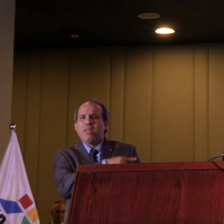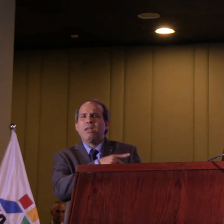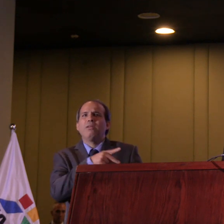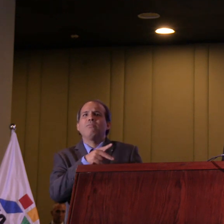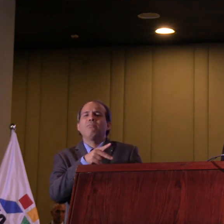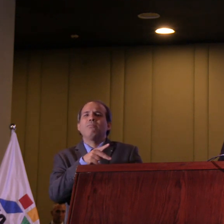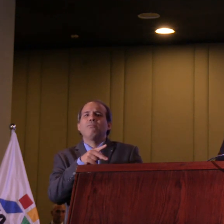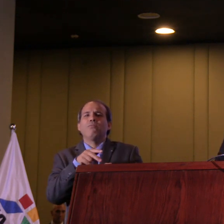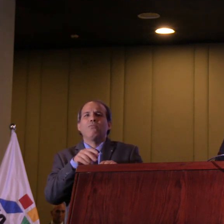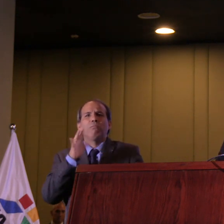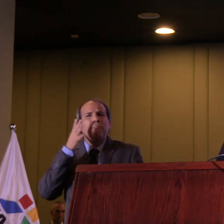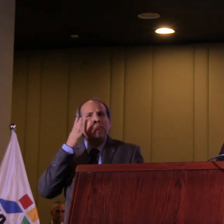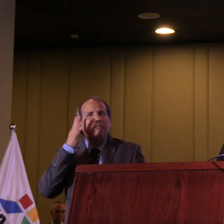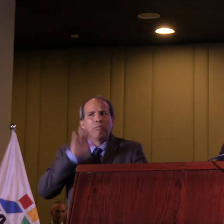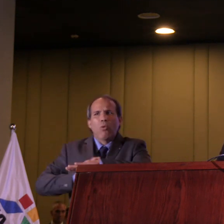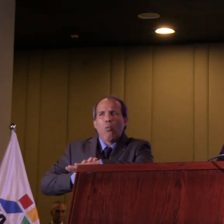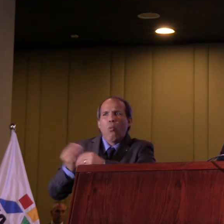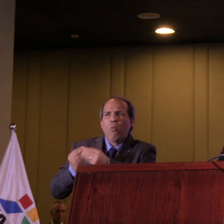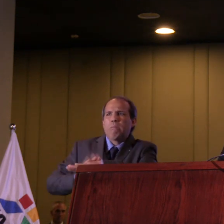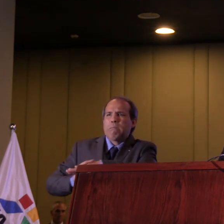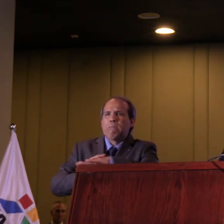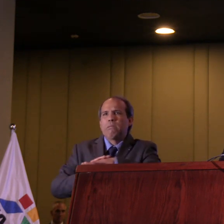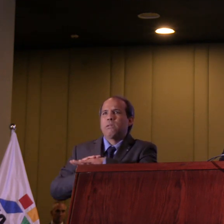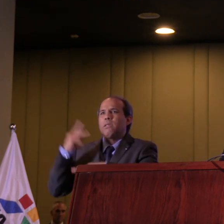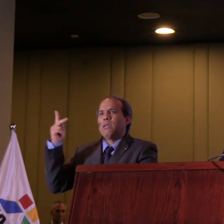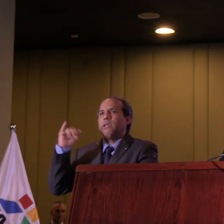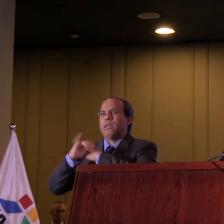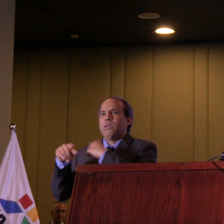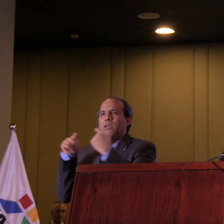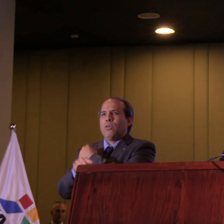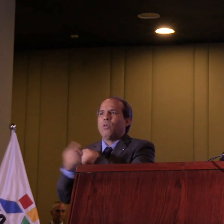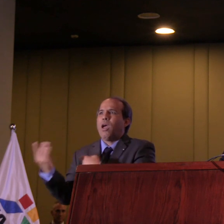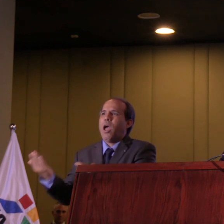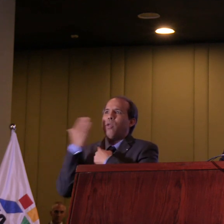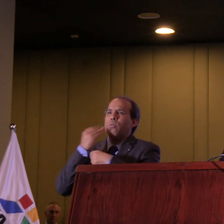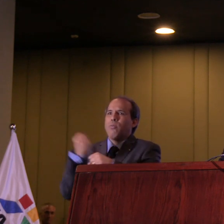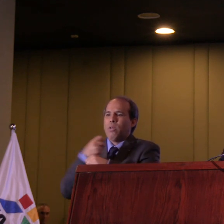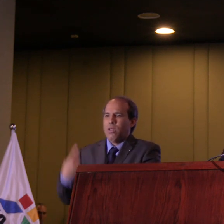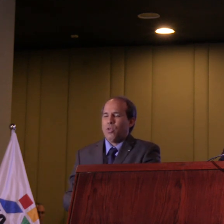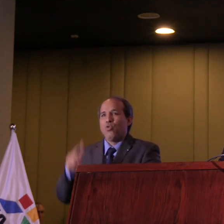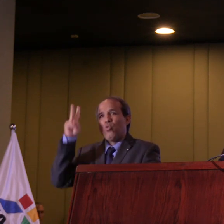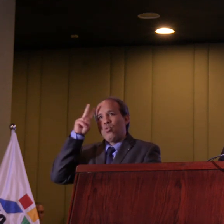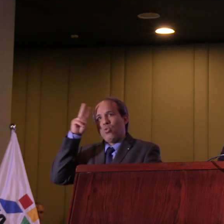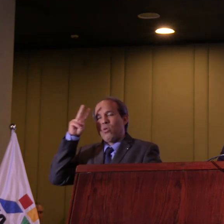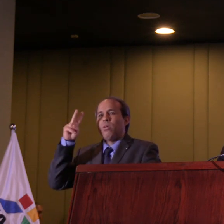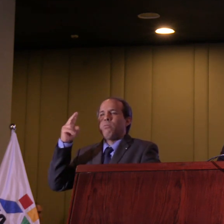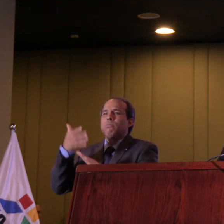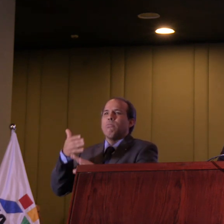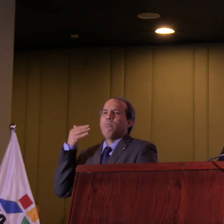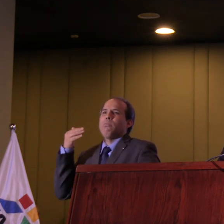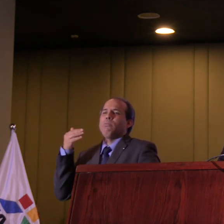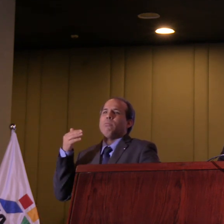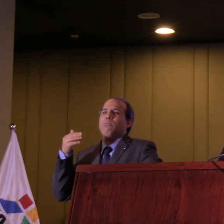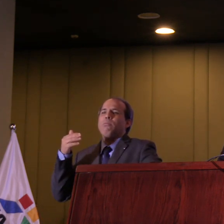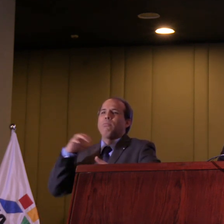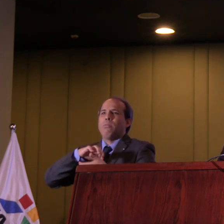para que Itaipu contribuísse com a revitalização do histórico Palácio do Itamaraty, no Rio de Janeiro. A